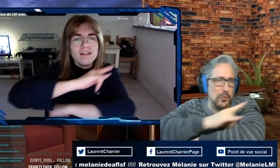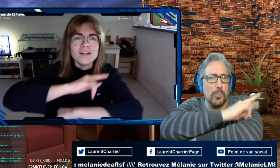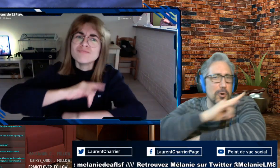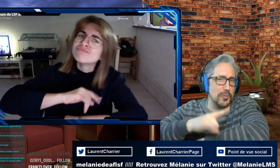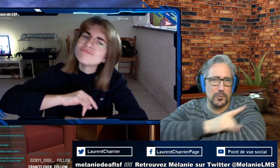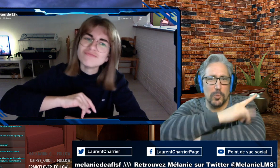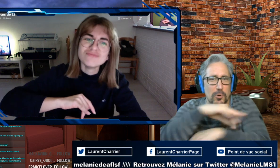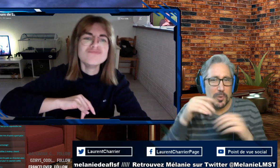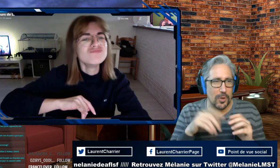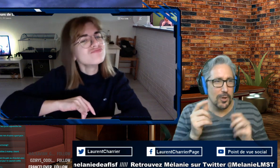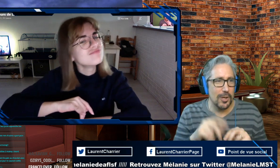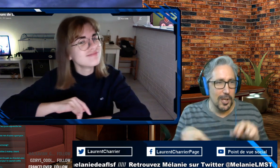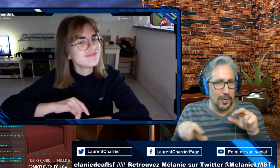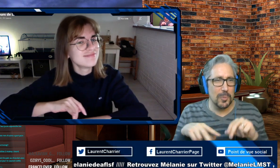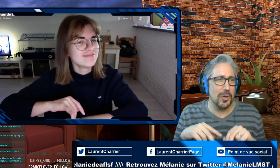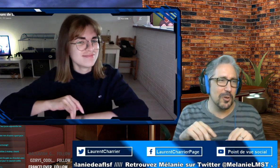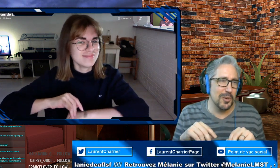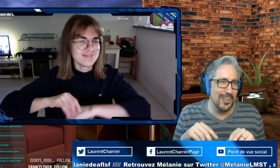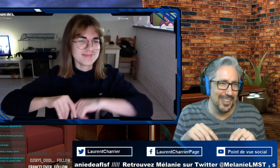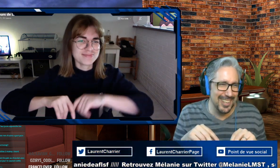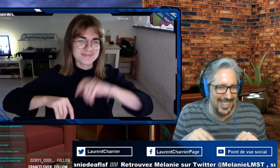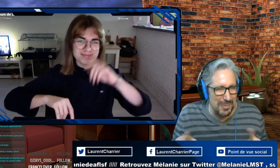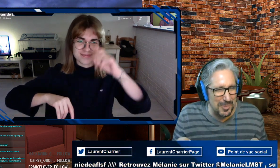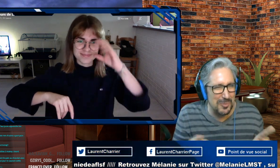l'escargot, je fais turbo